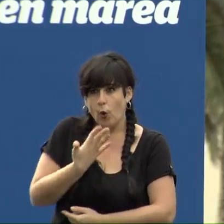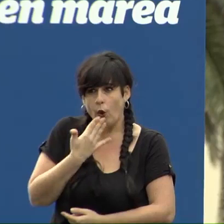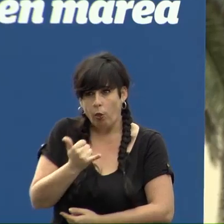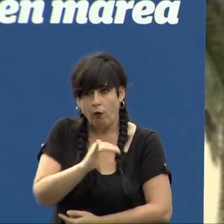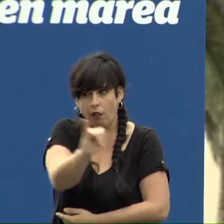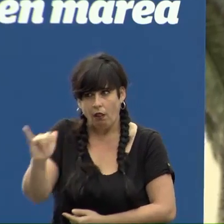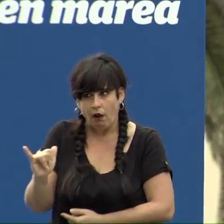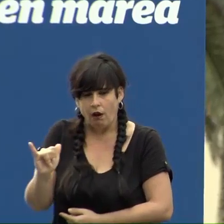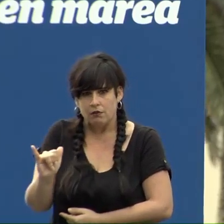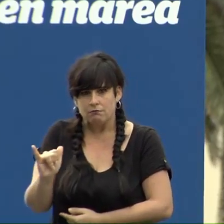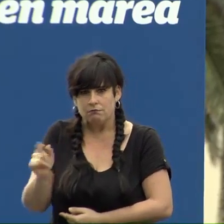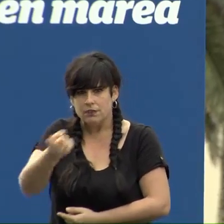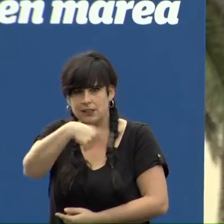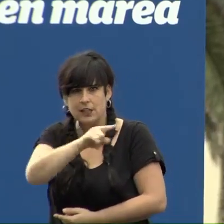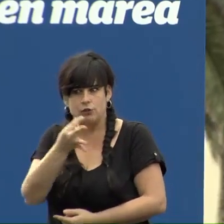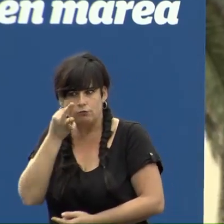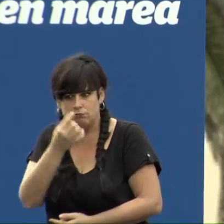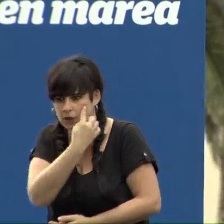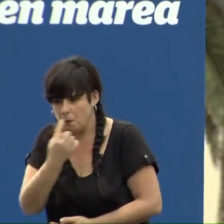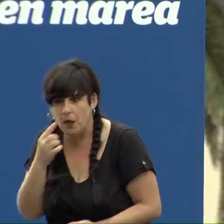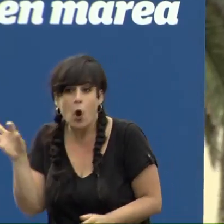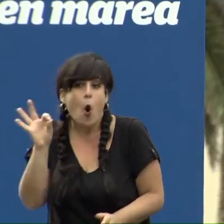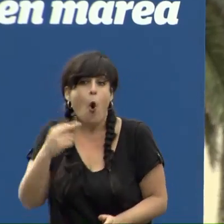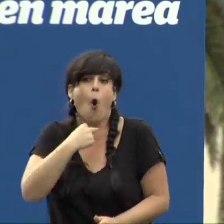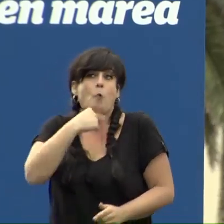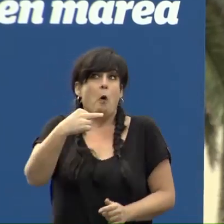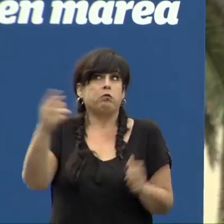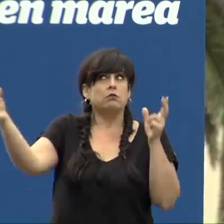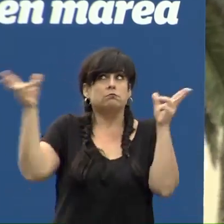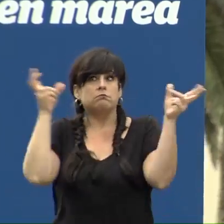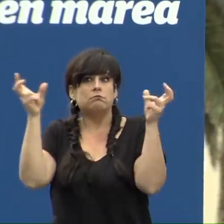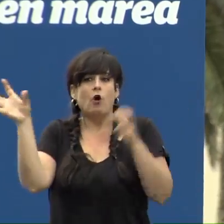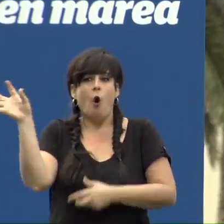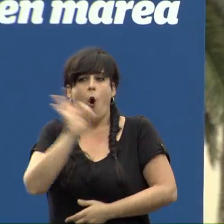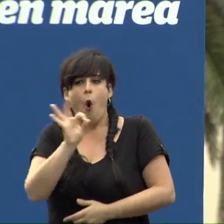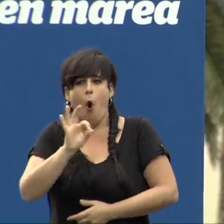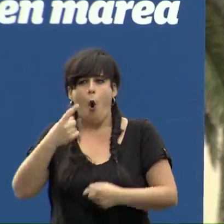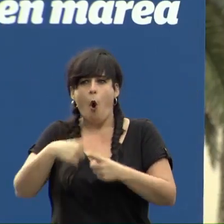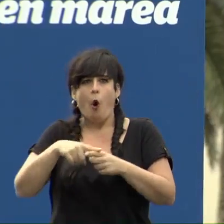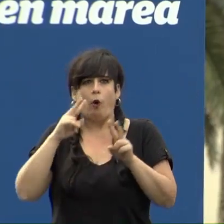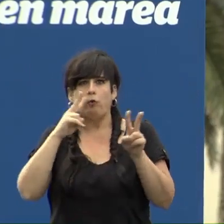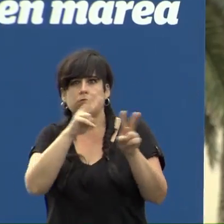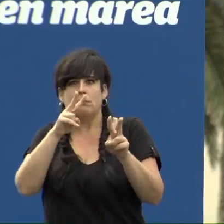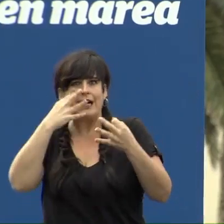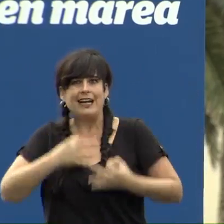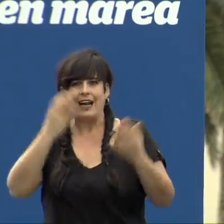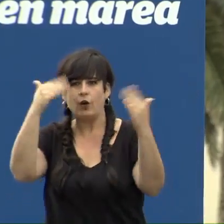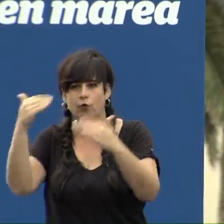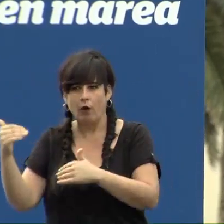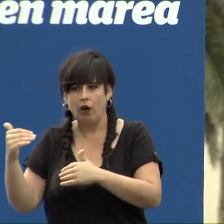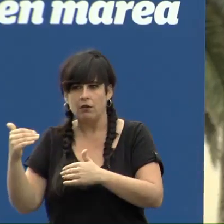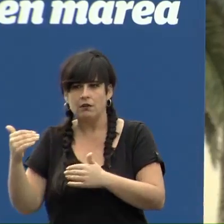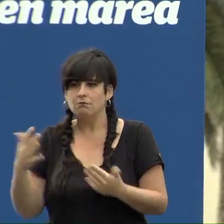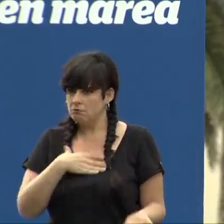vía. E que escoitaba voces, e que tiña alucinacións, e que seguro que as tiña, e que